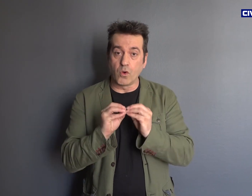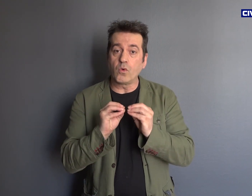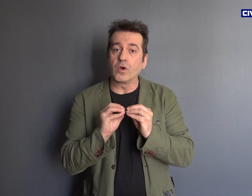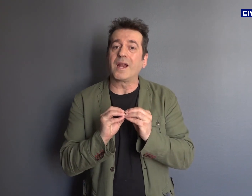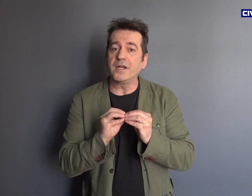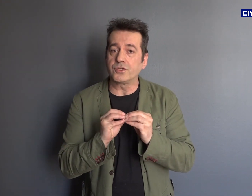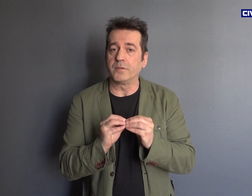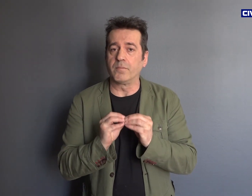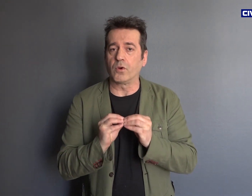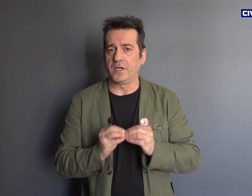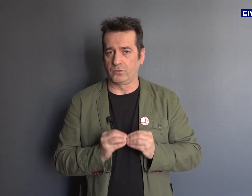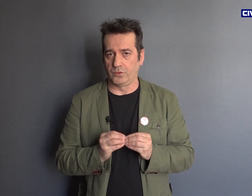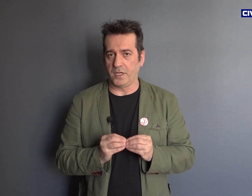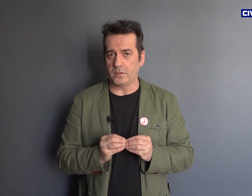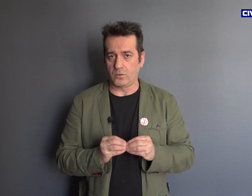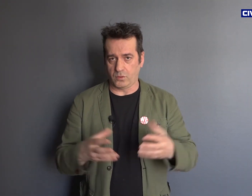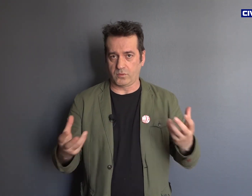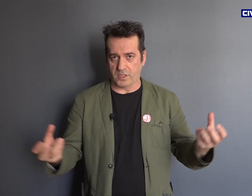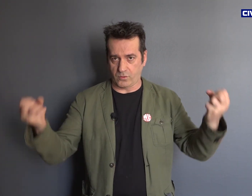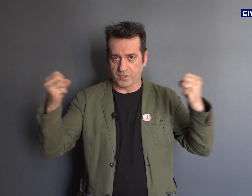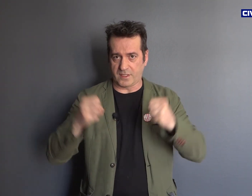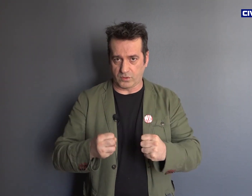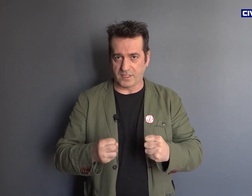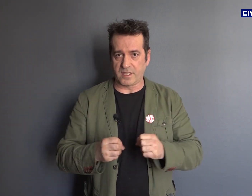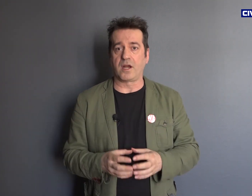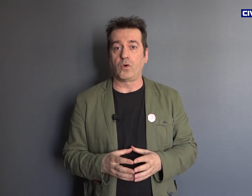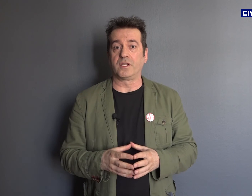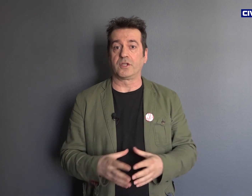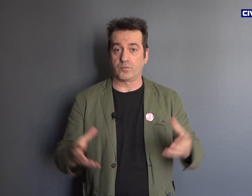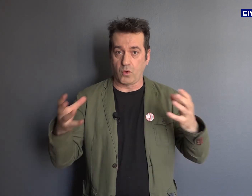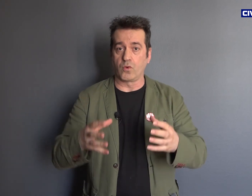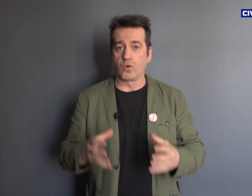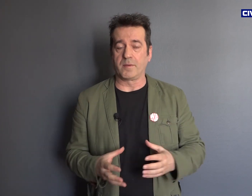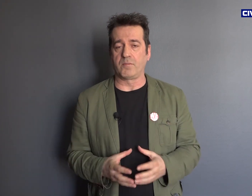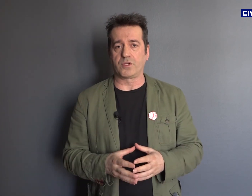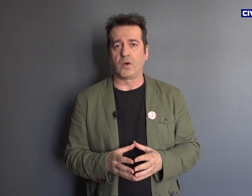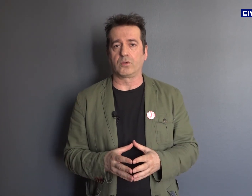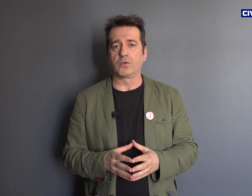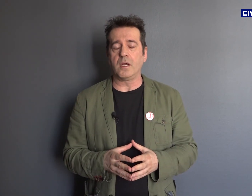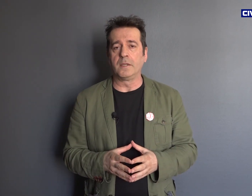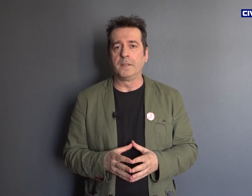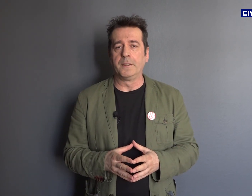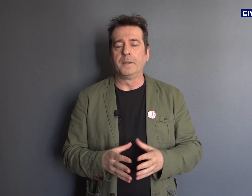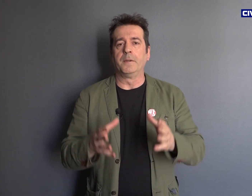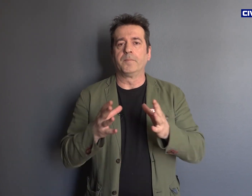со многу ограничен број на луѓе, кај кои се концентрира одеднаш многу голема моќна